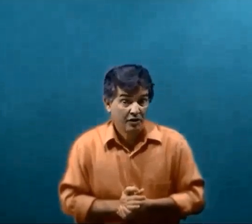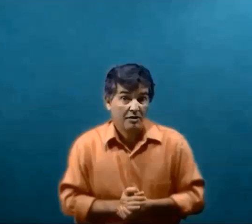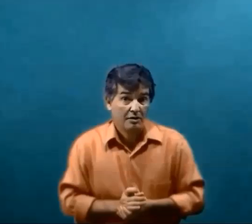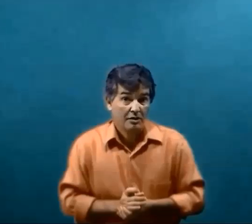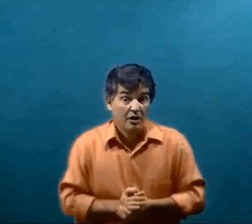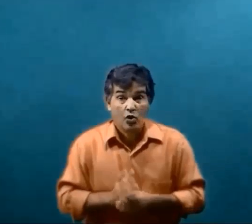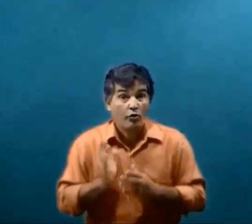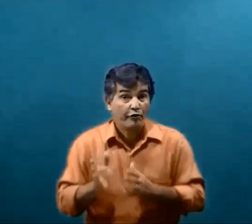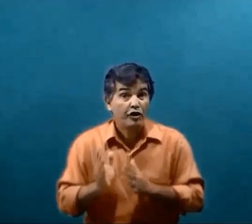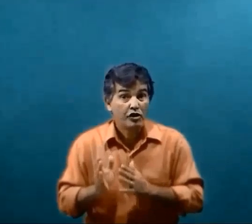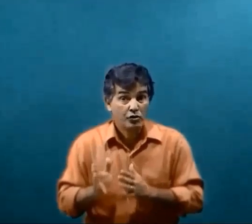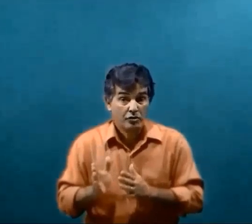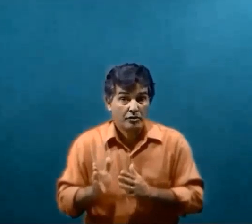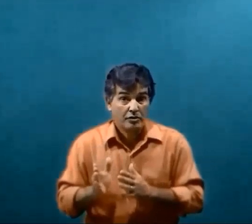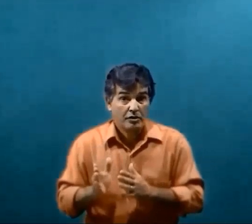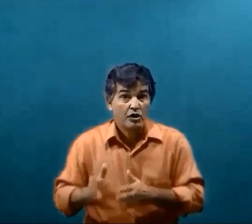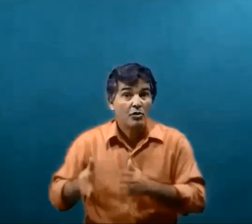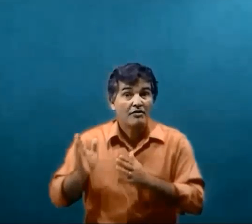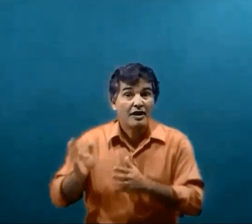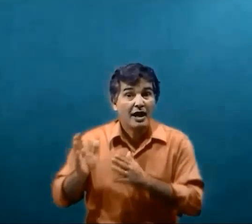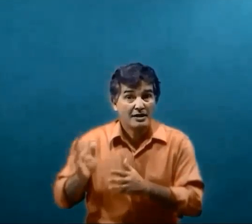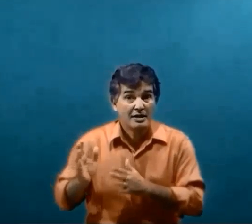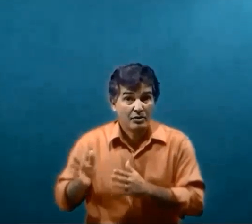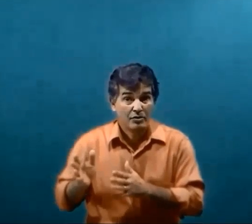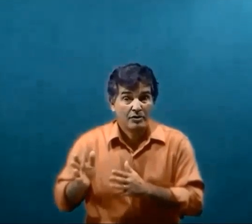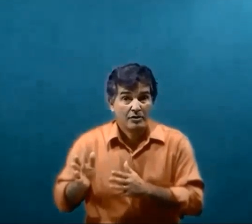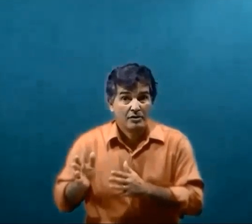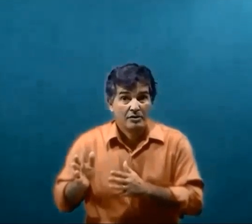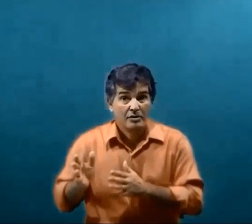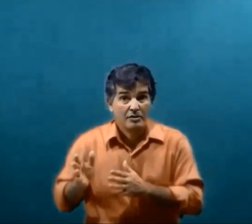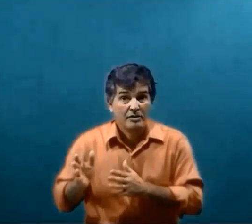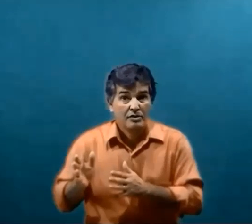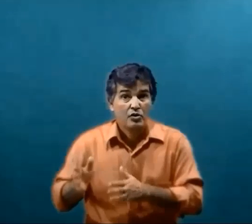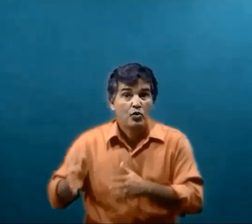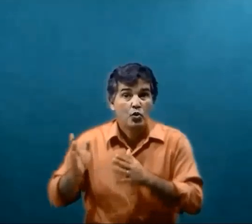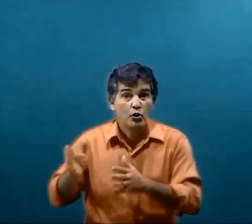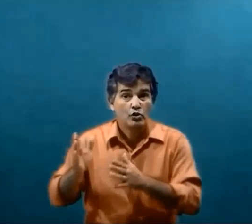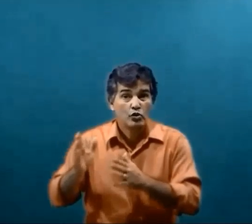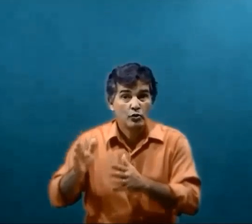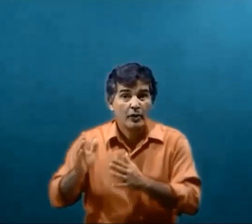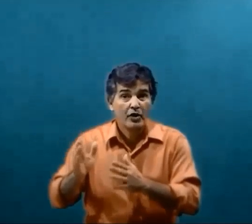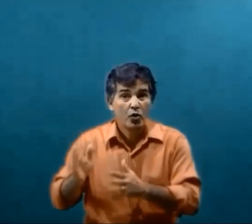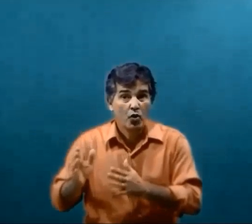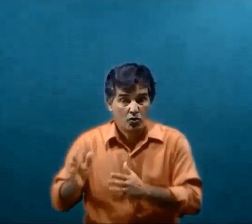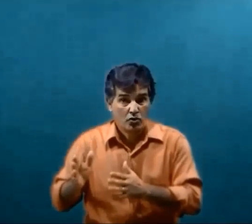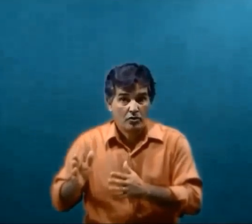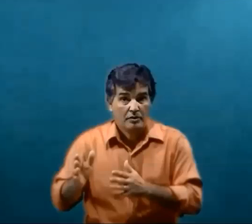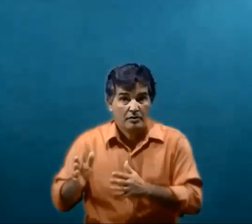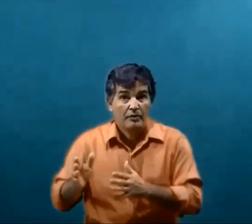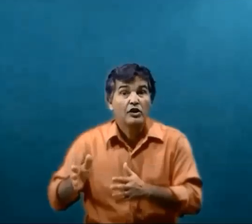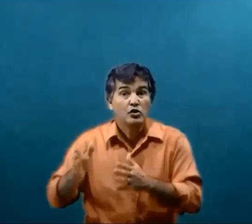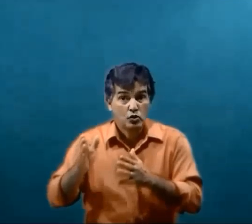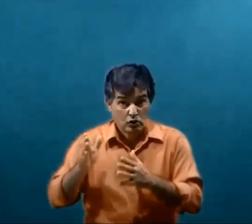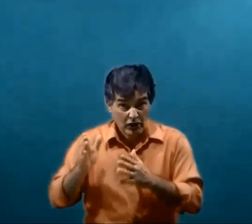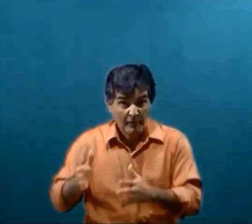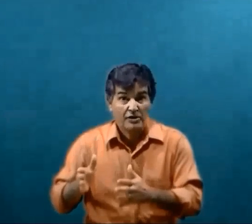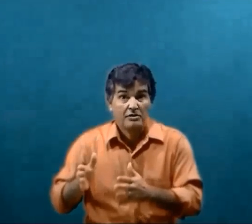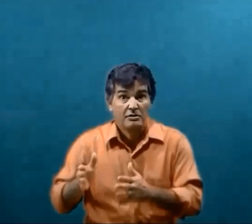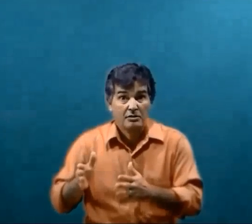vi, num vídeo de uma avaliação de um curso superior de Libras,